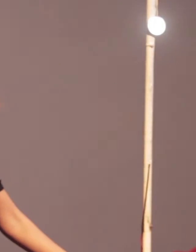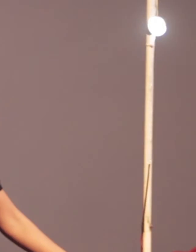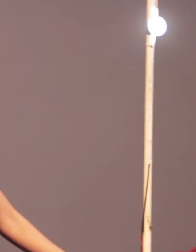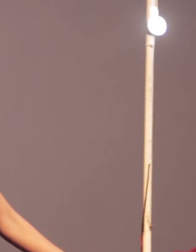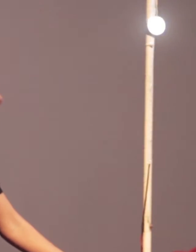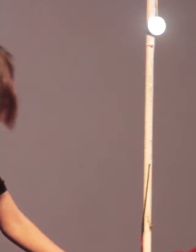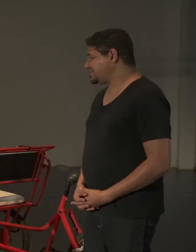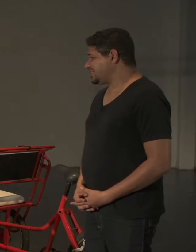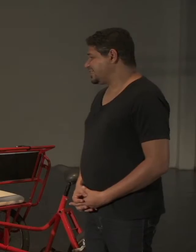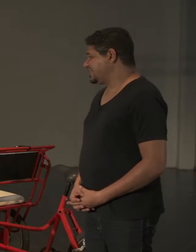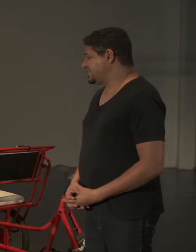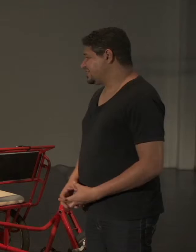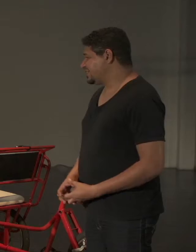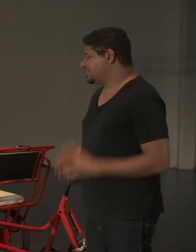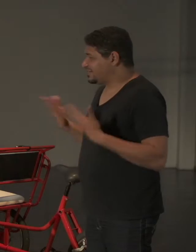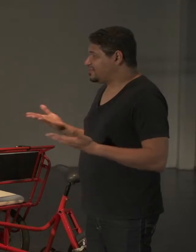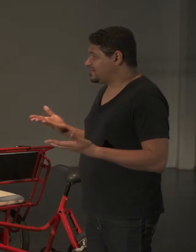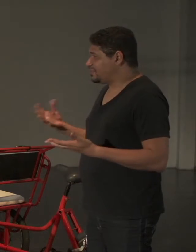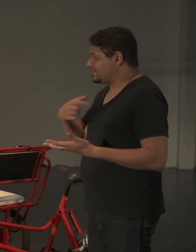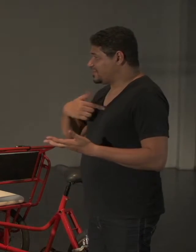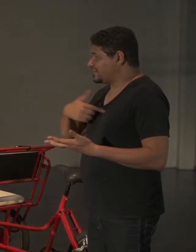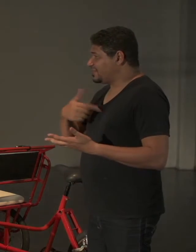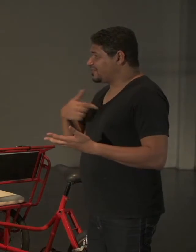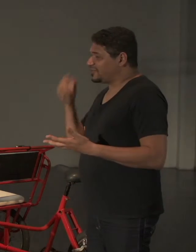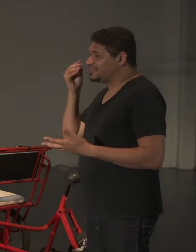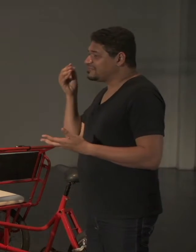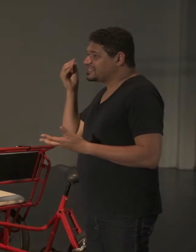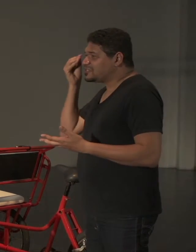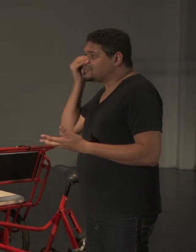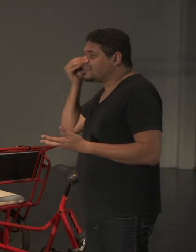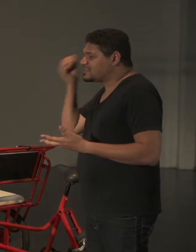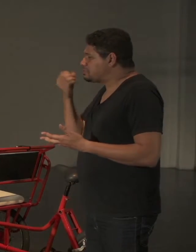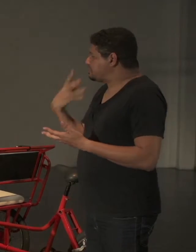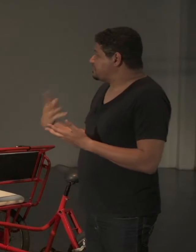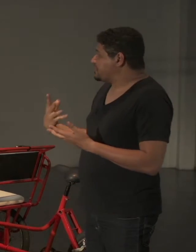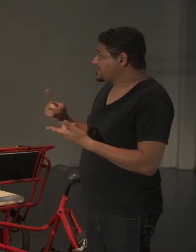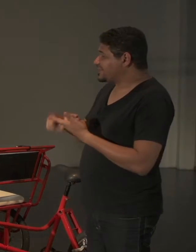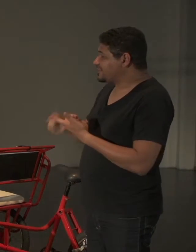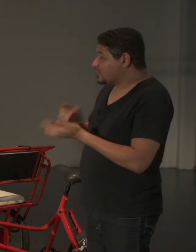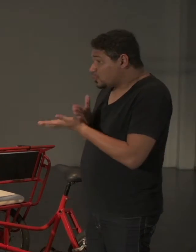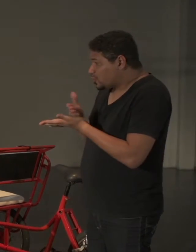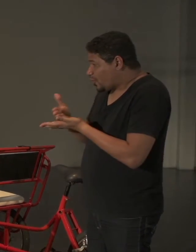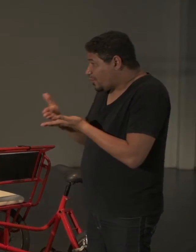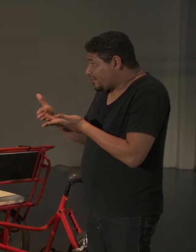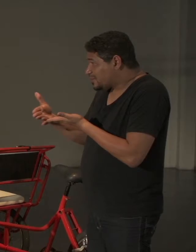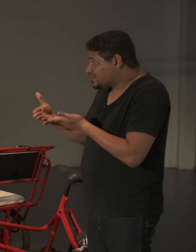que você entendeu? Ah, para mim Foi uma experiência Bem interessante também Porque no início Os sons Que